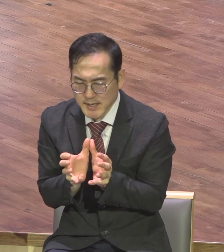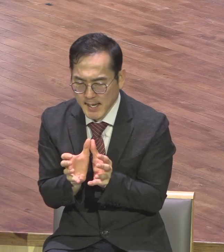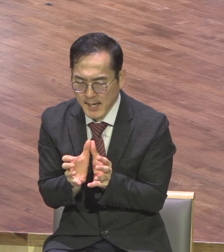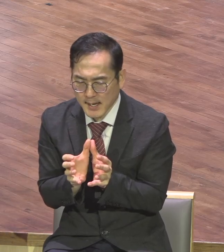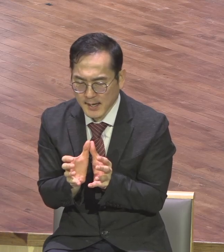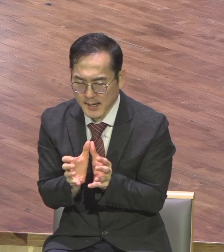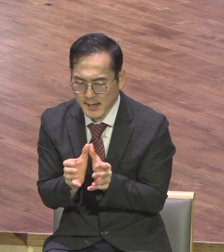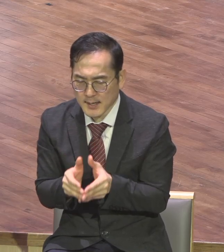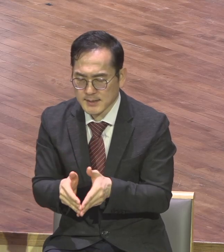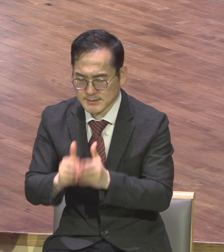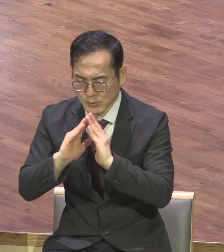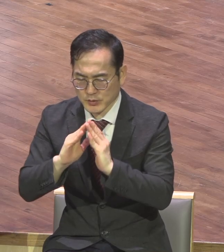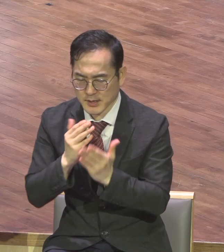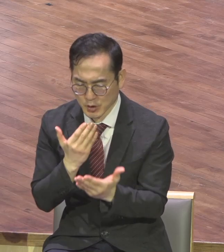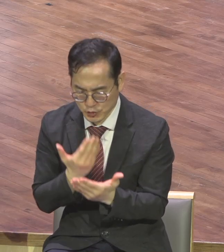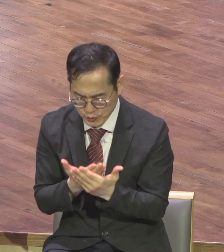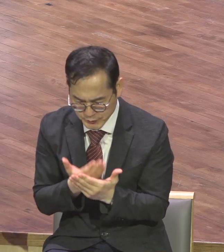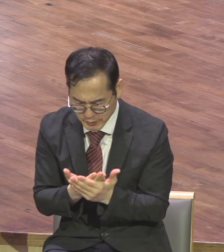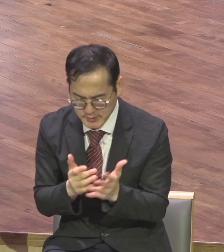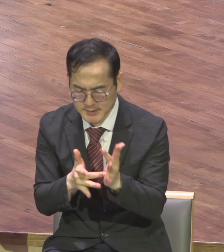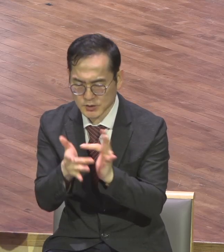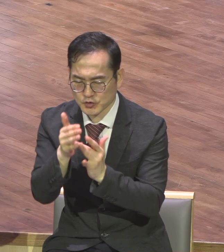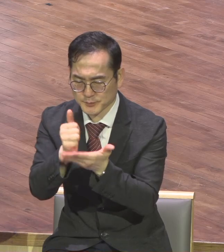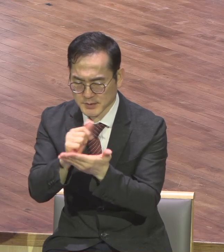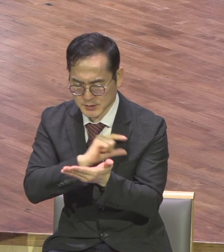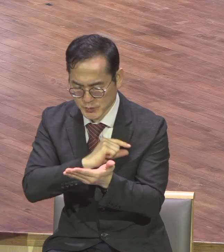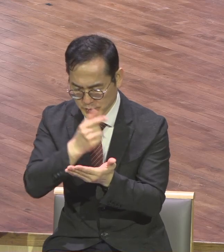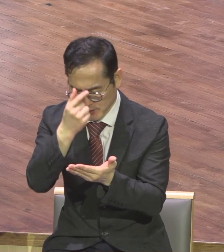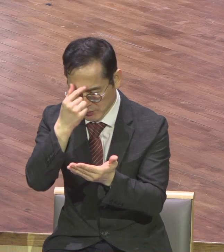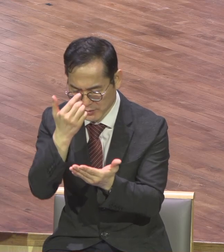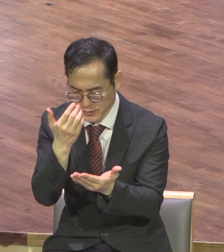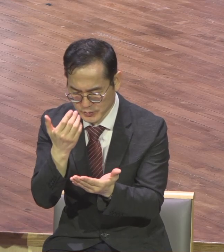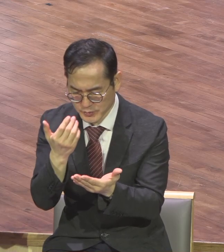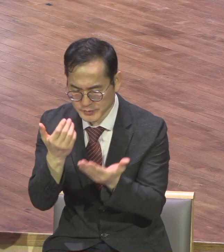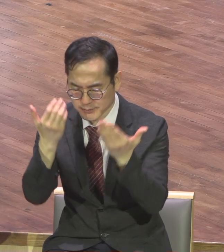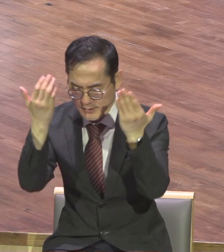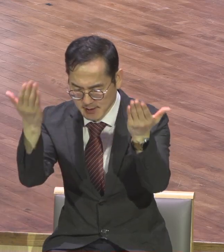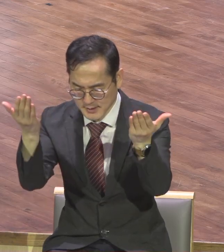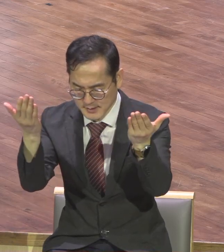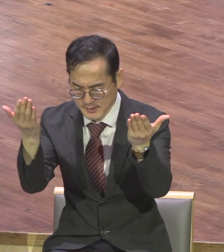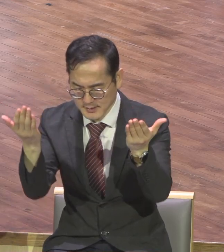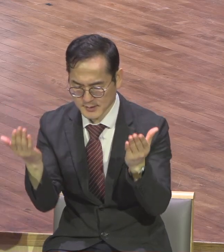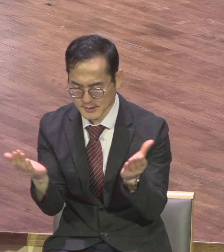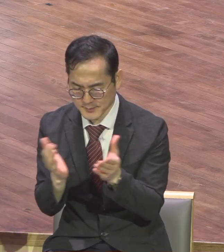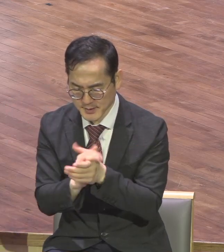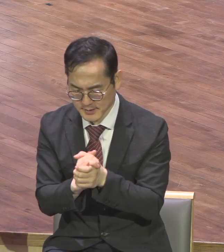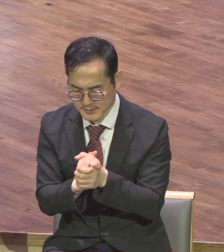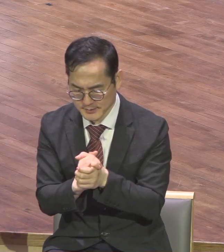하여 주옵소서. 예수 이름 받들어 기도합니다. 아멘.